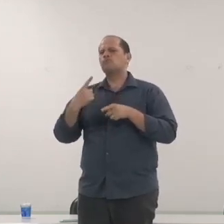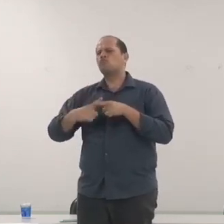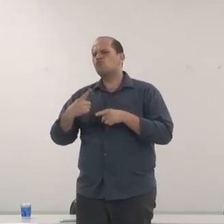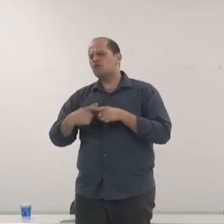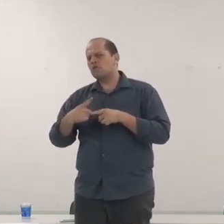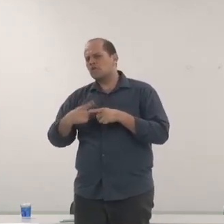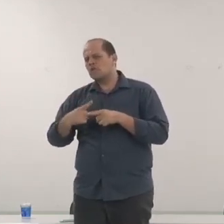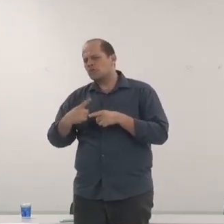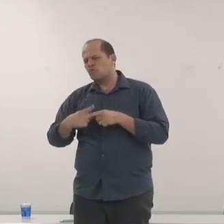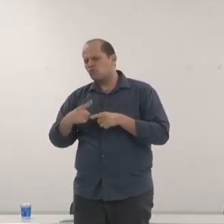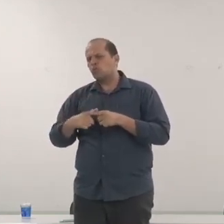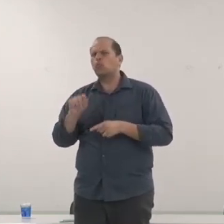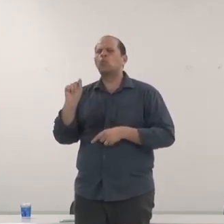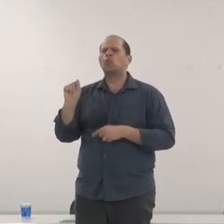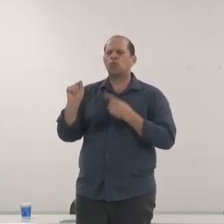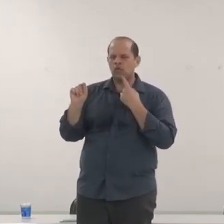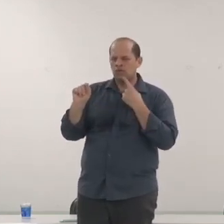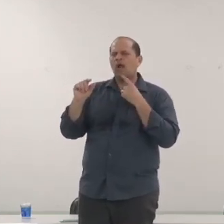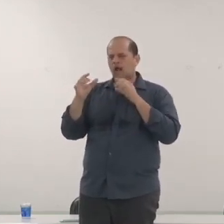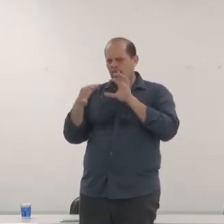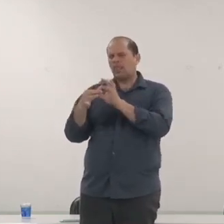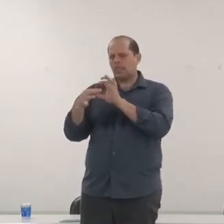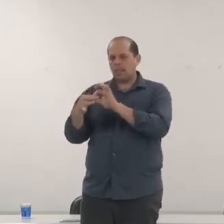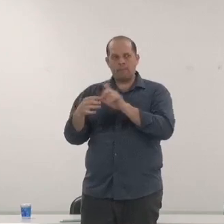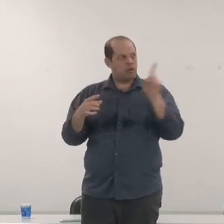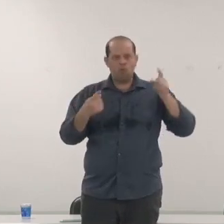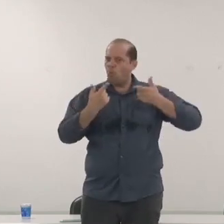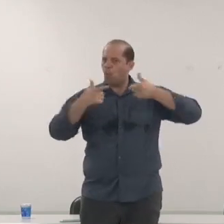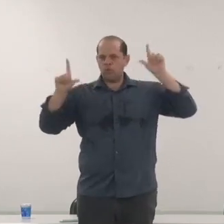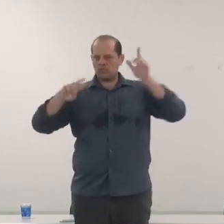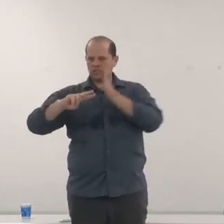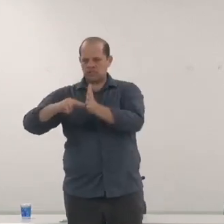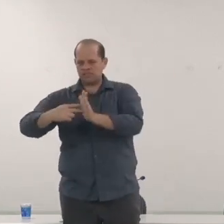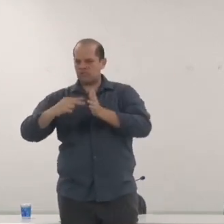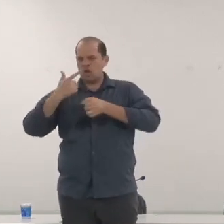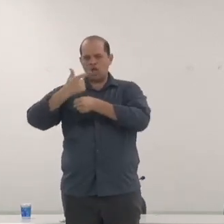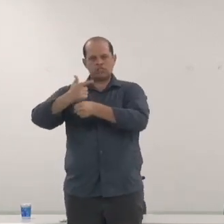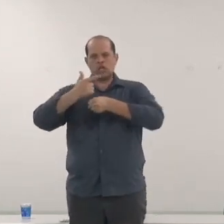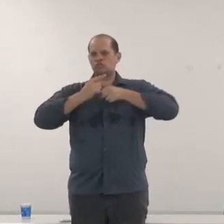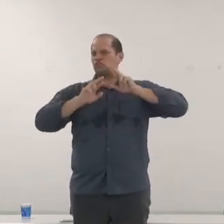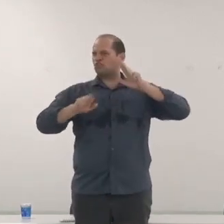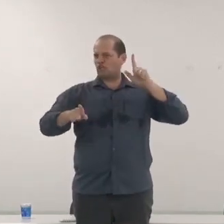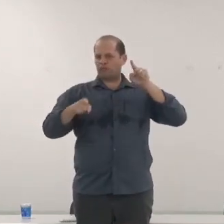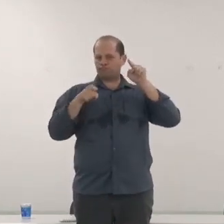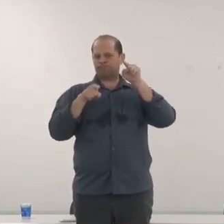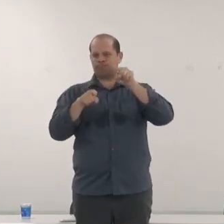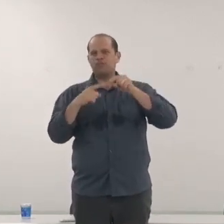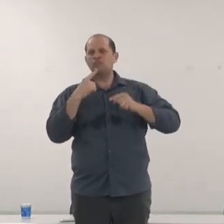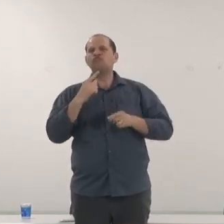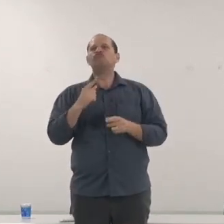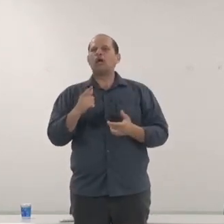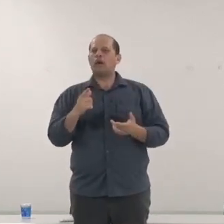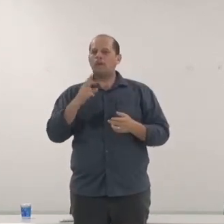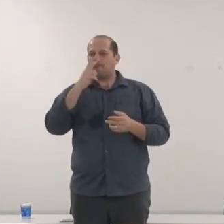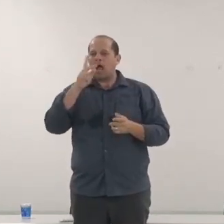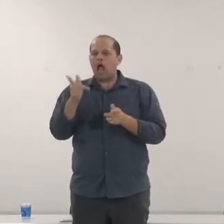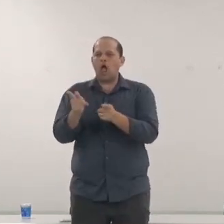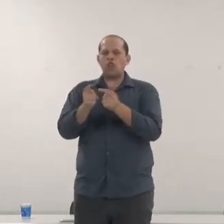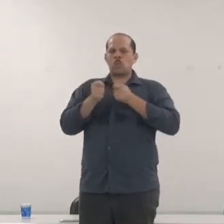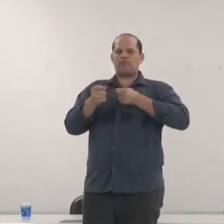gente faz desse jeito porque eu estou glosando os sinais que o professor Rodrigo está fazendo com umas traduções mais tradicionais para o português.